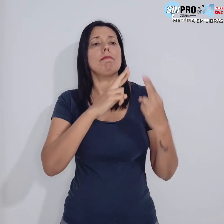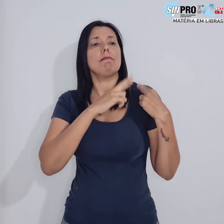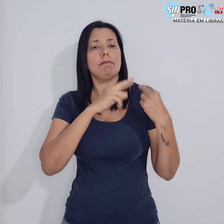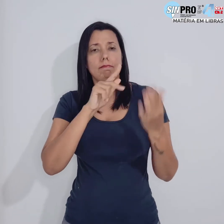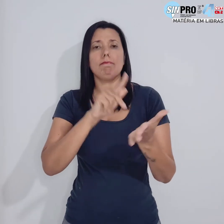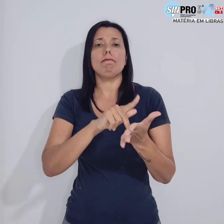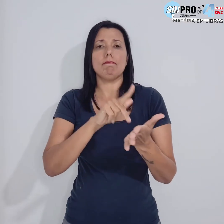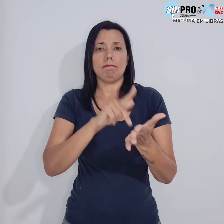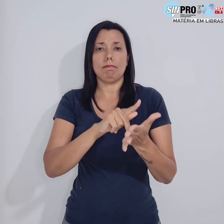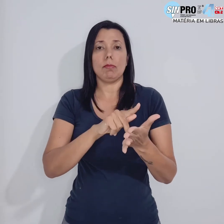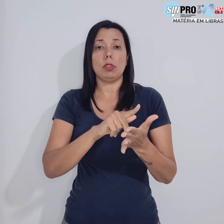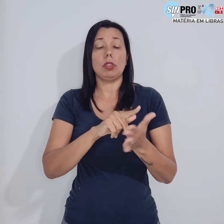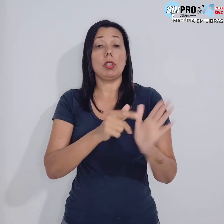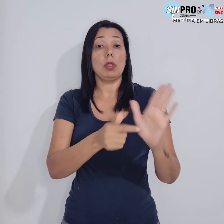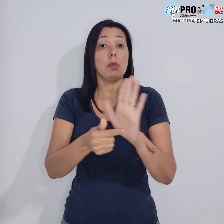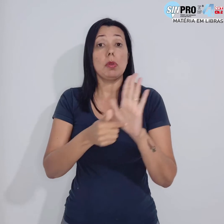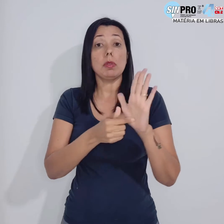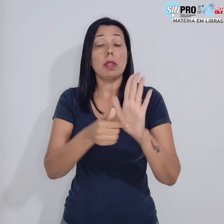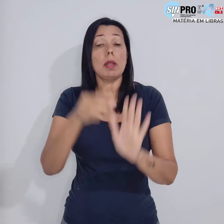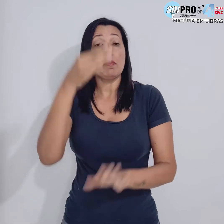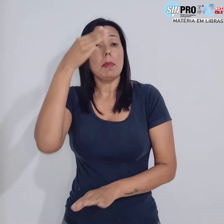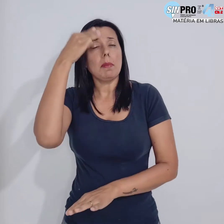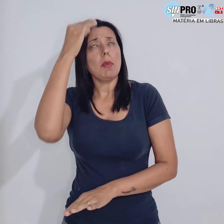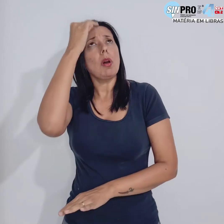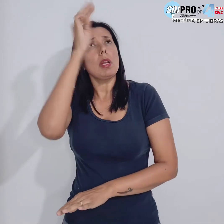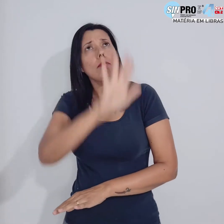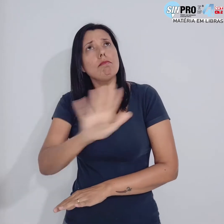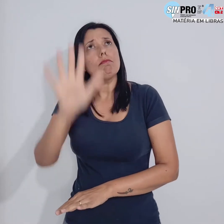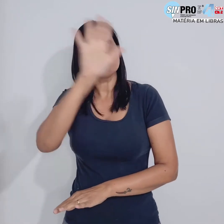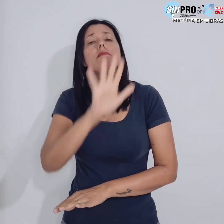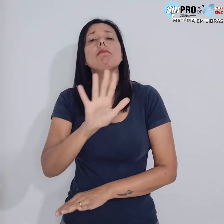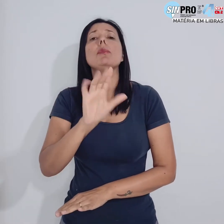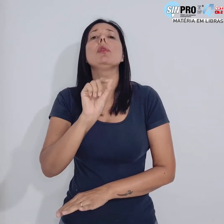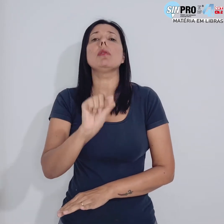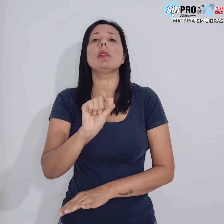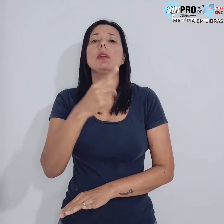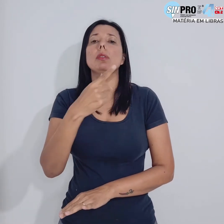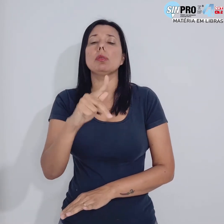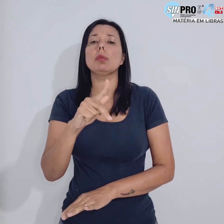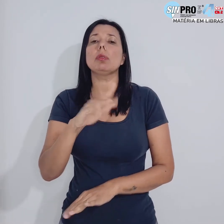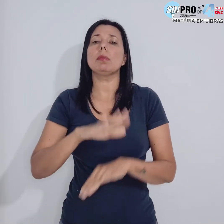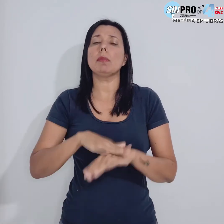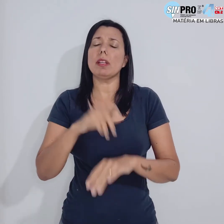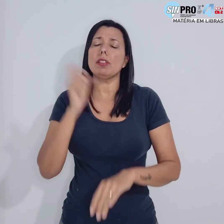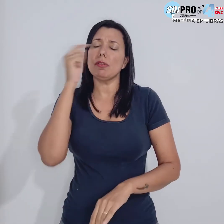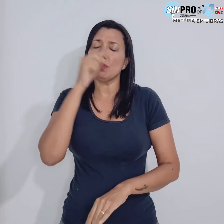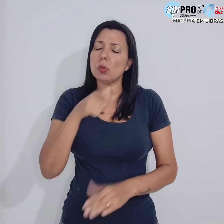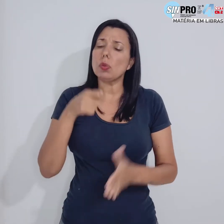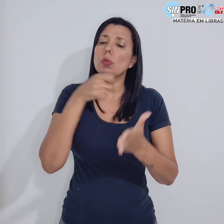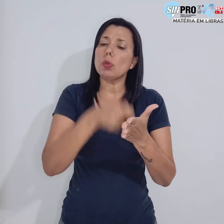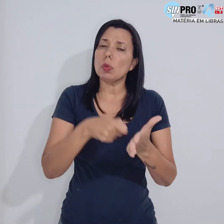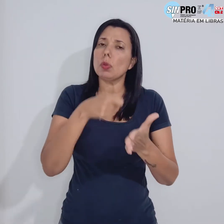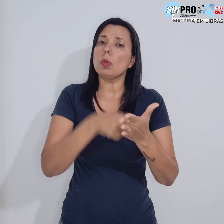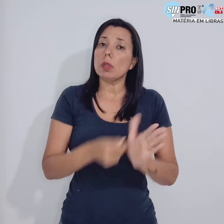e, dentre muitas, trouxeram para a memória nacional uma de suas mais duras lutas, que